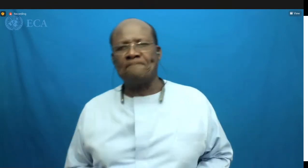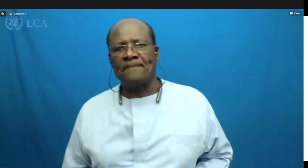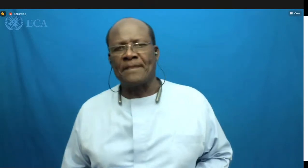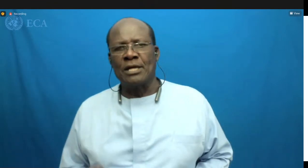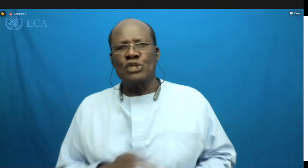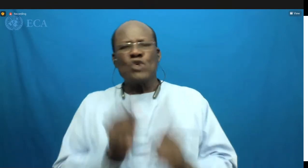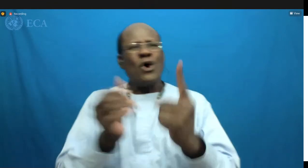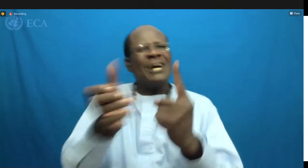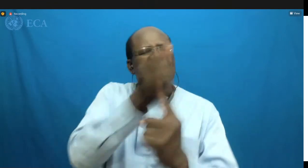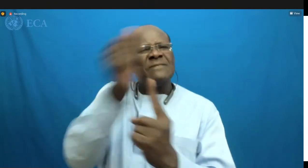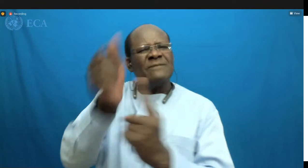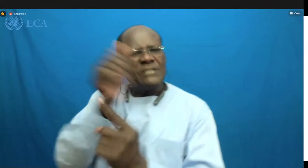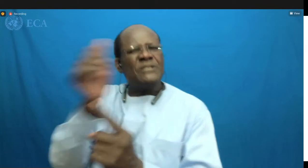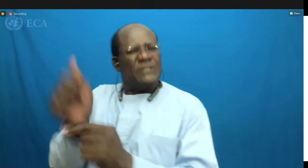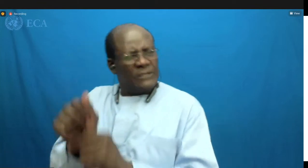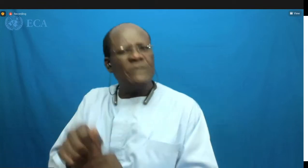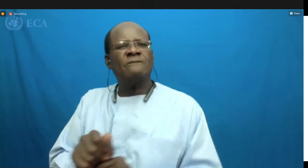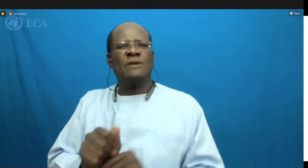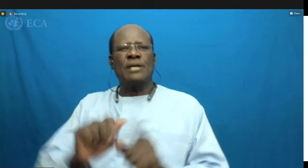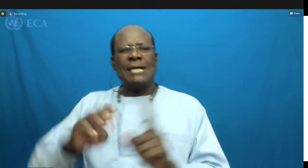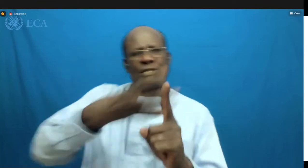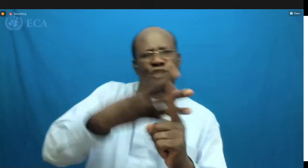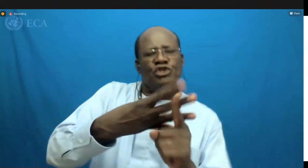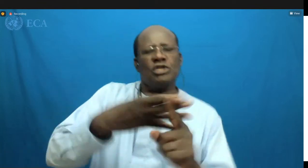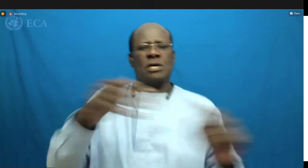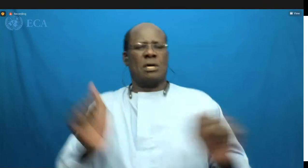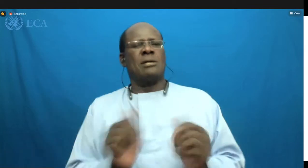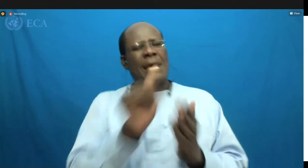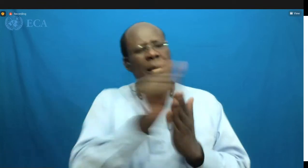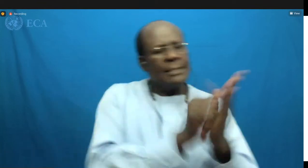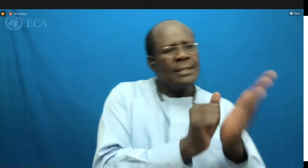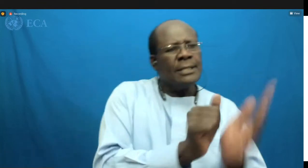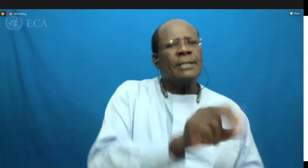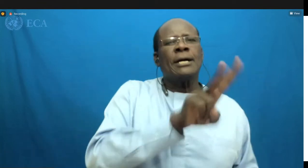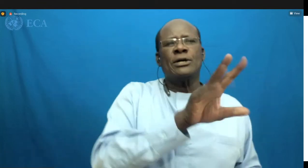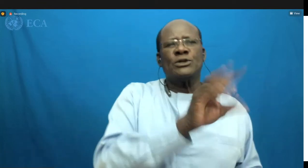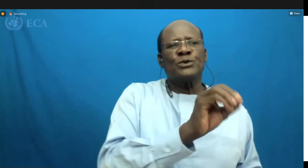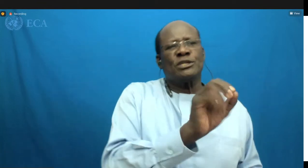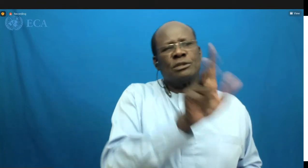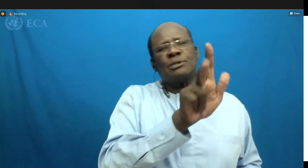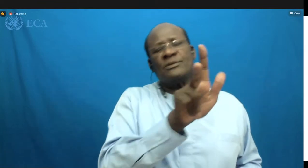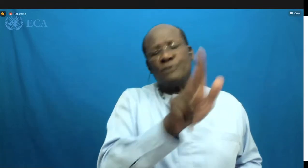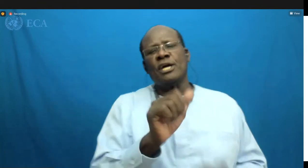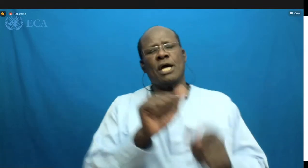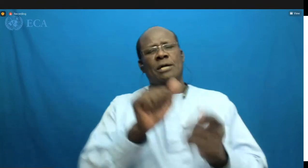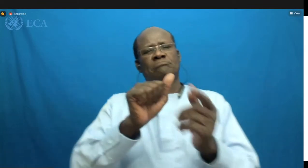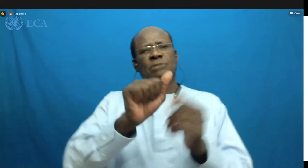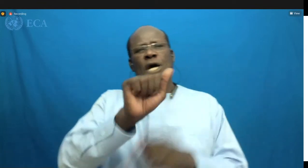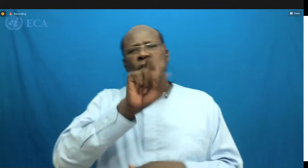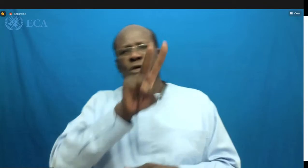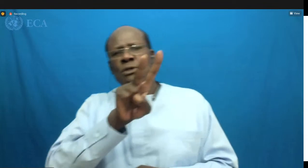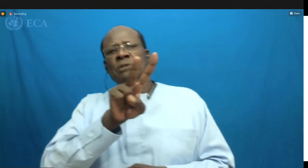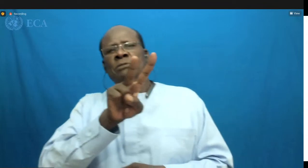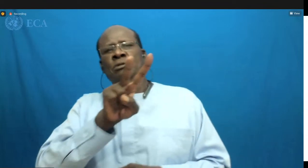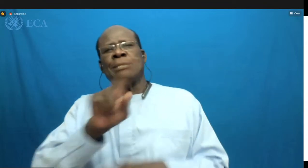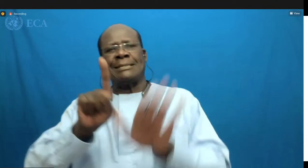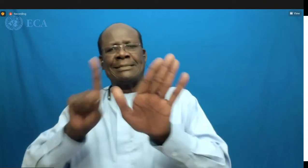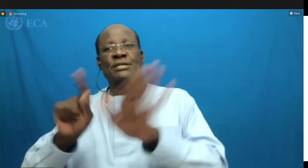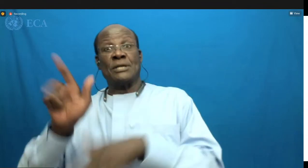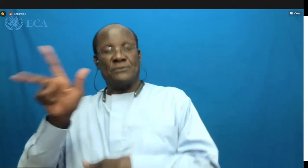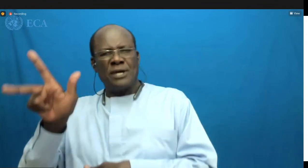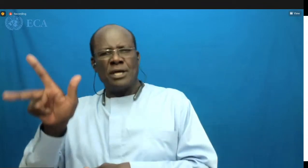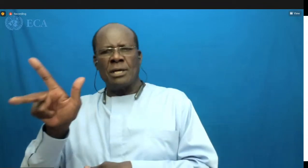et aggravés par un système injuste d'allocation de ressources, une architecture financière mondiale